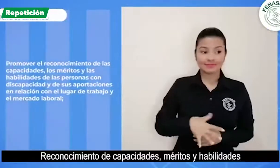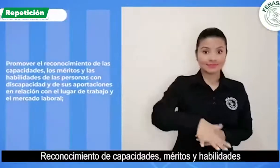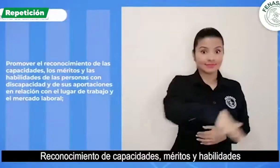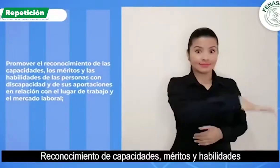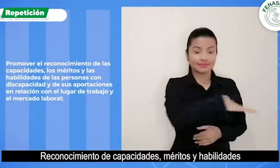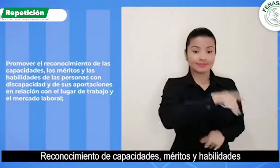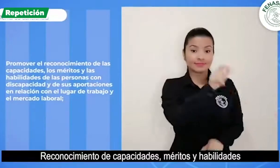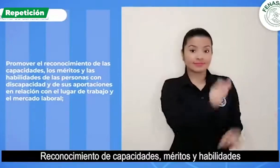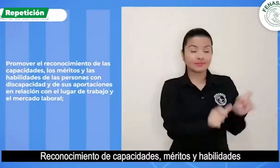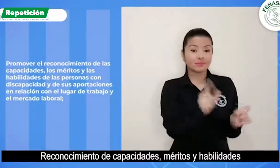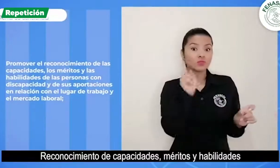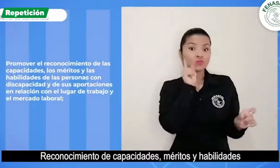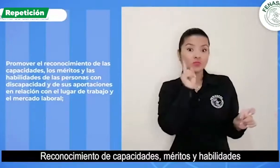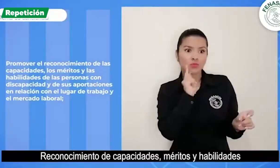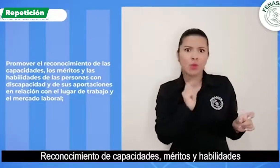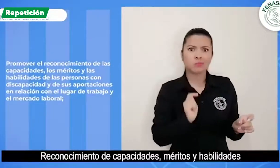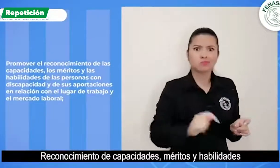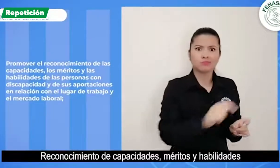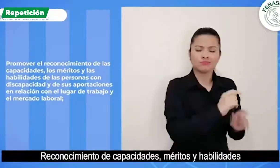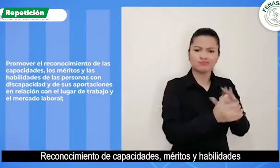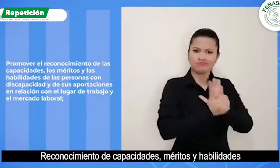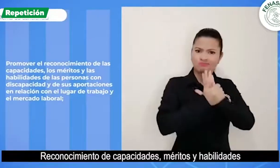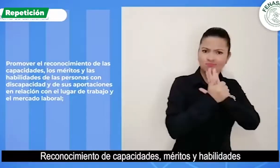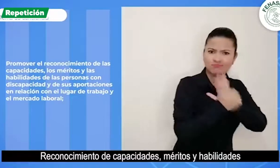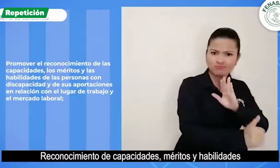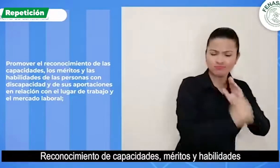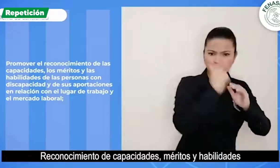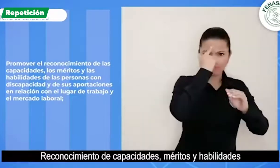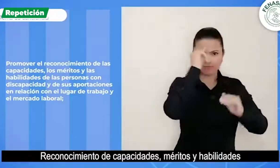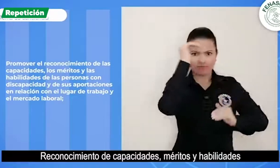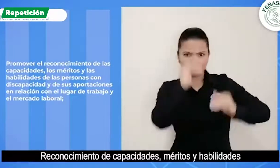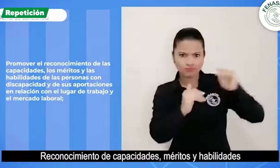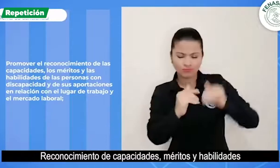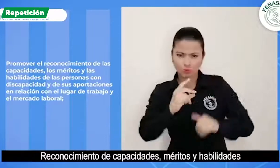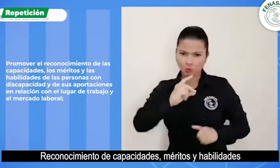Reconocimiento De capacidades Méritos Y habilidades